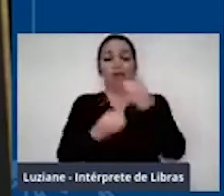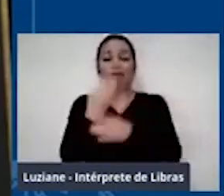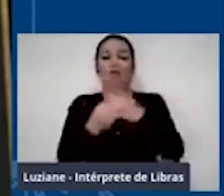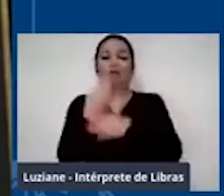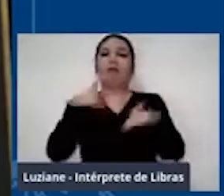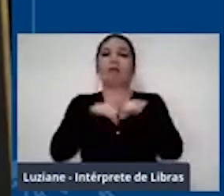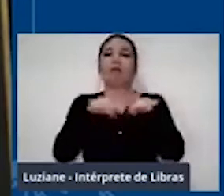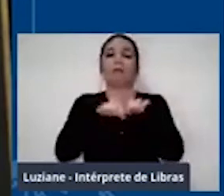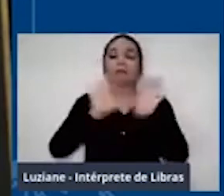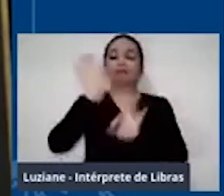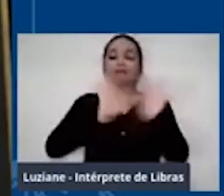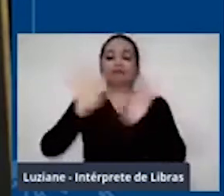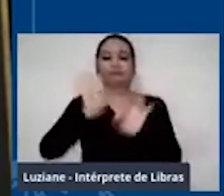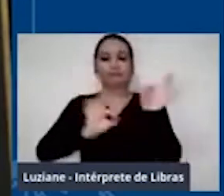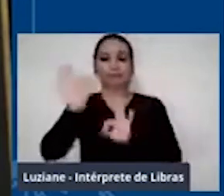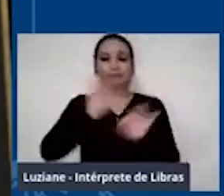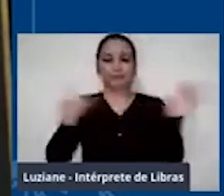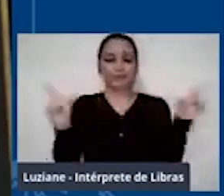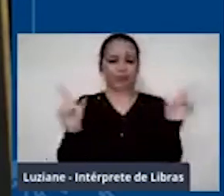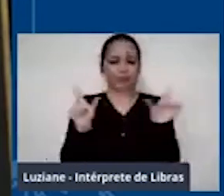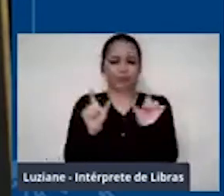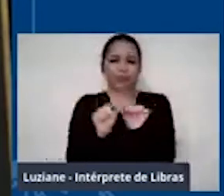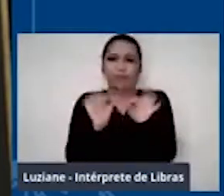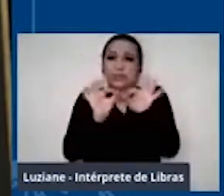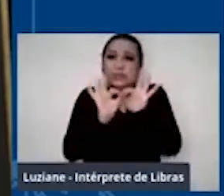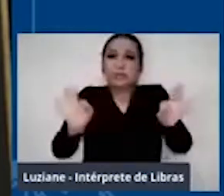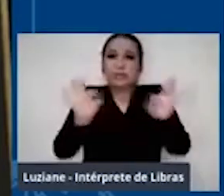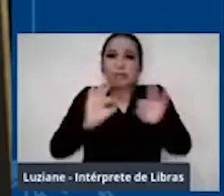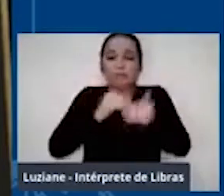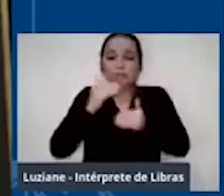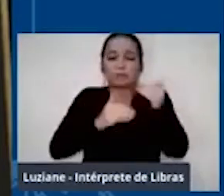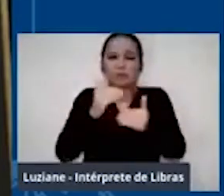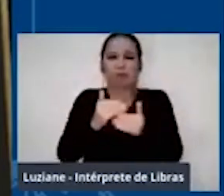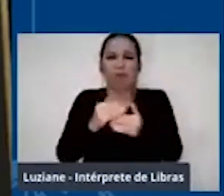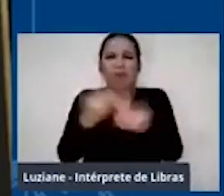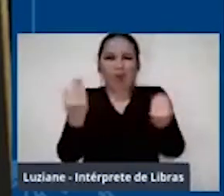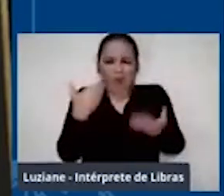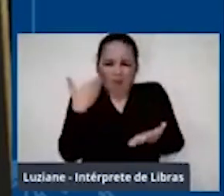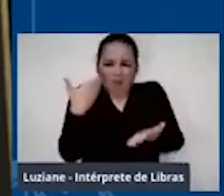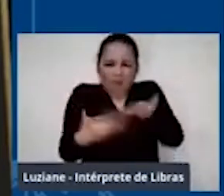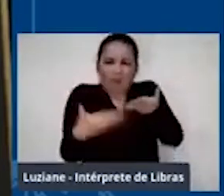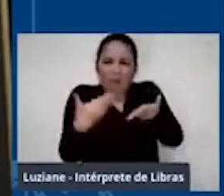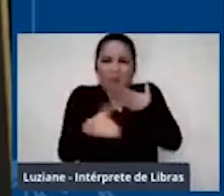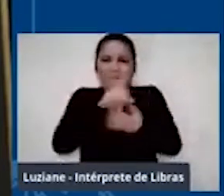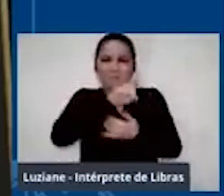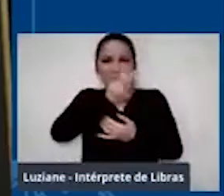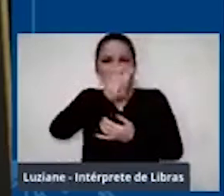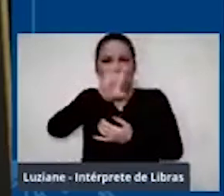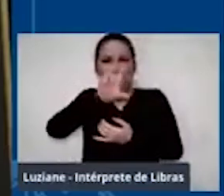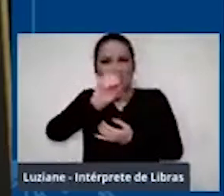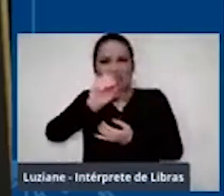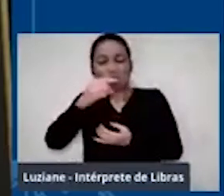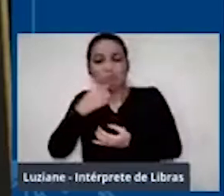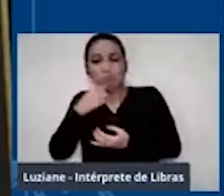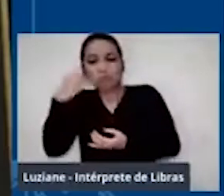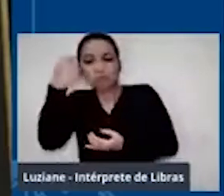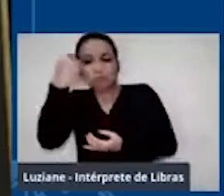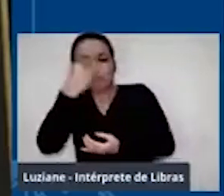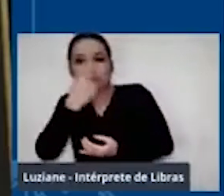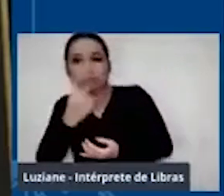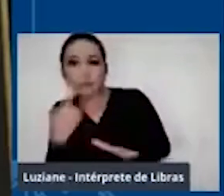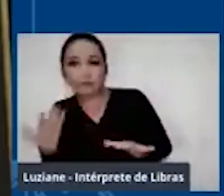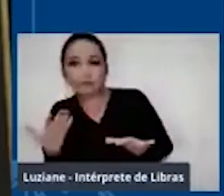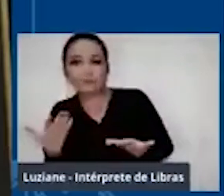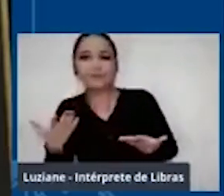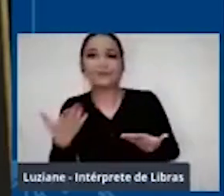os processos, porque não é possível que se perca 1.500 horas, né, quando o que gasta mais próximo do